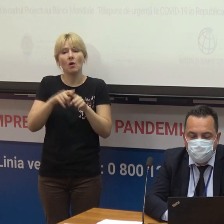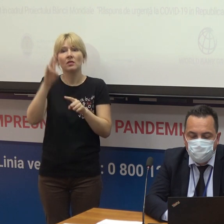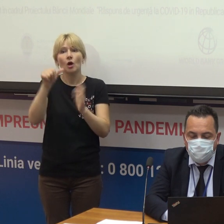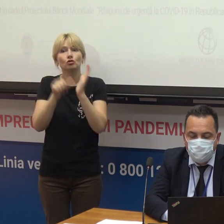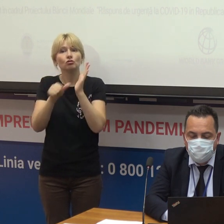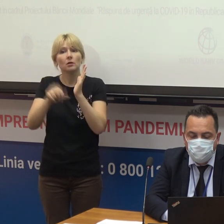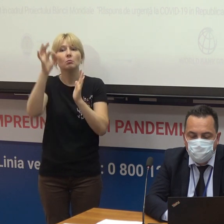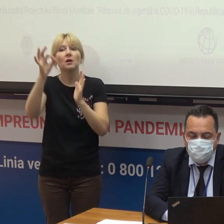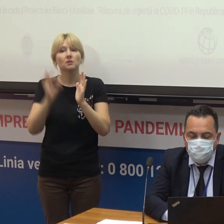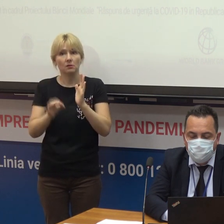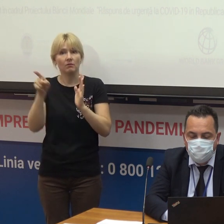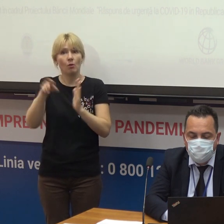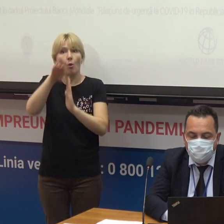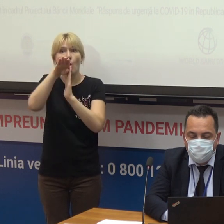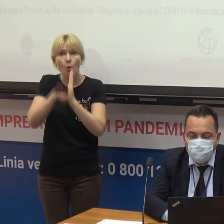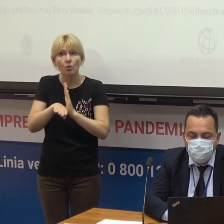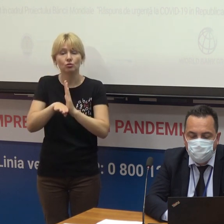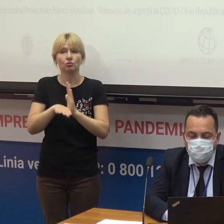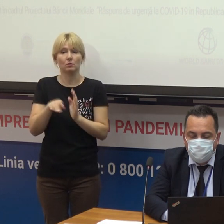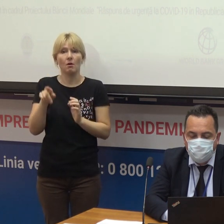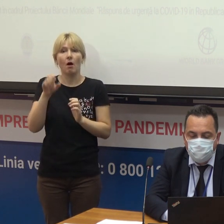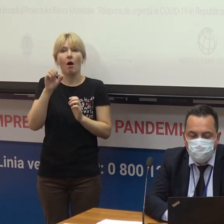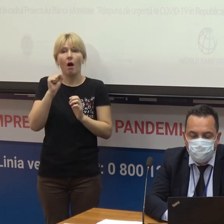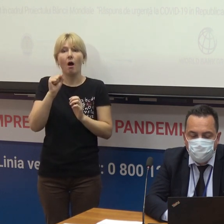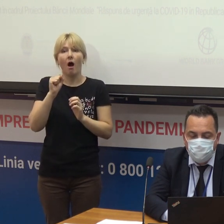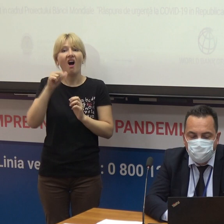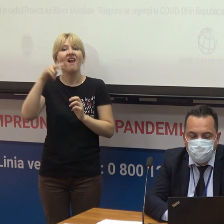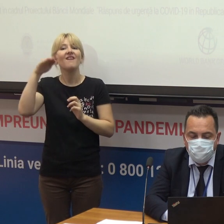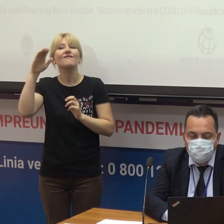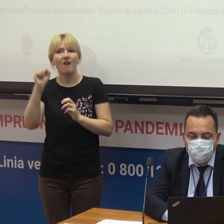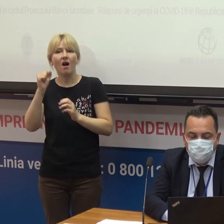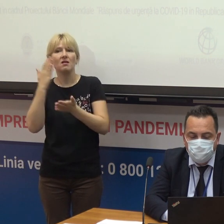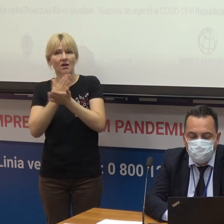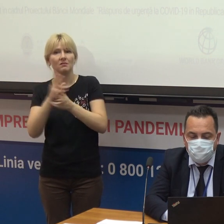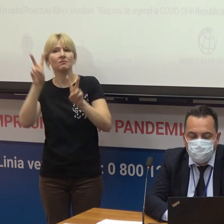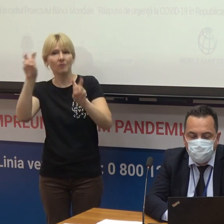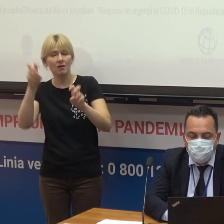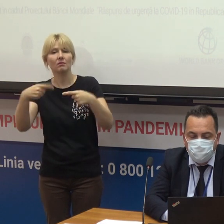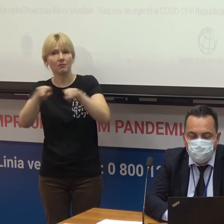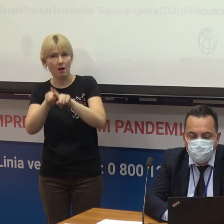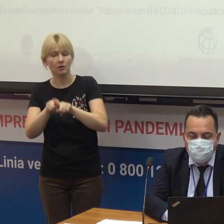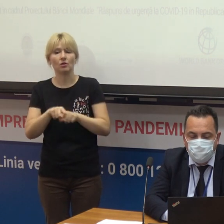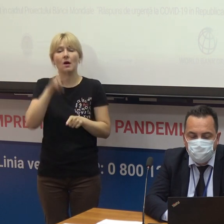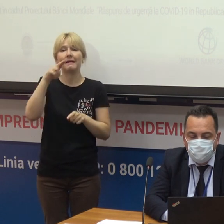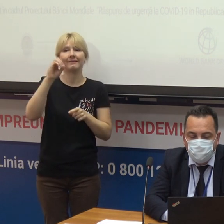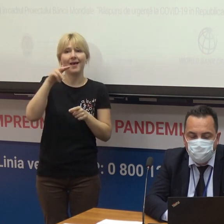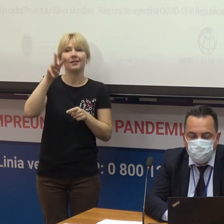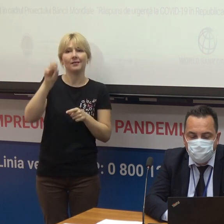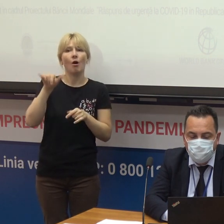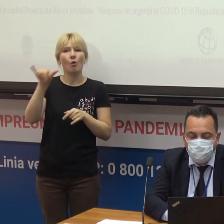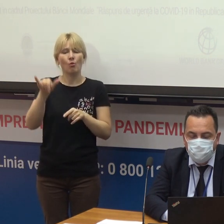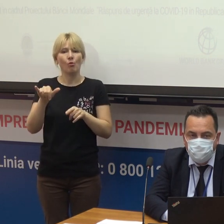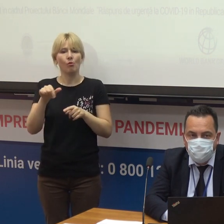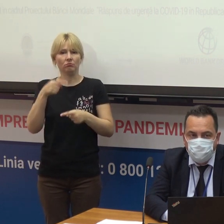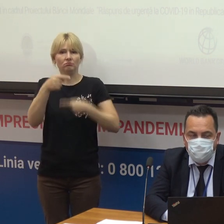mai mare decât tulpina Alfa, care e cunoscută ca varianta britanică. Varianta Delta are un potențial de a deveni